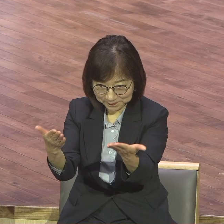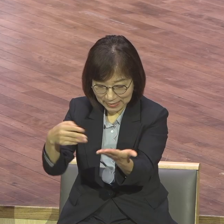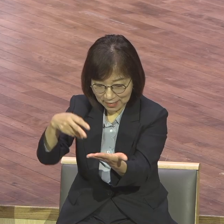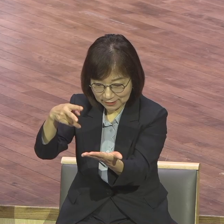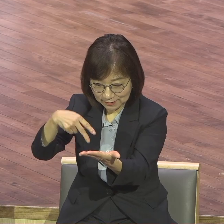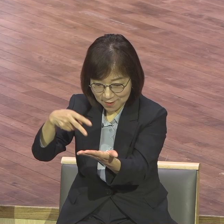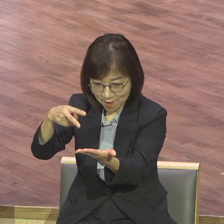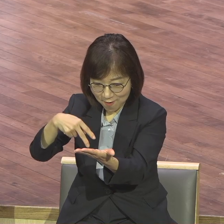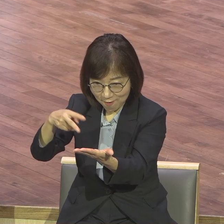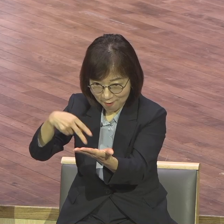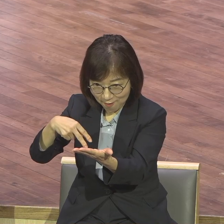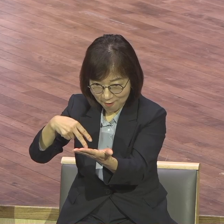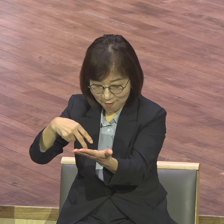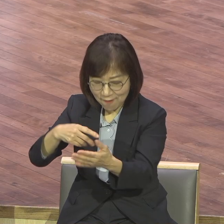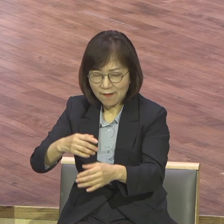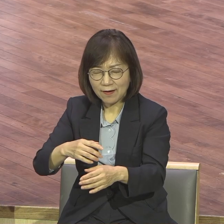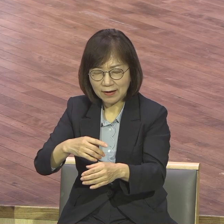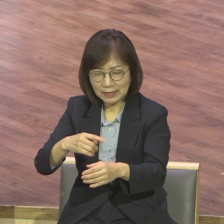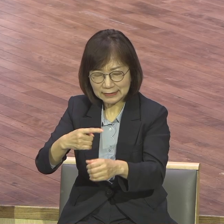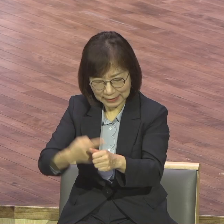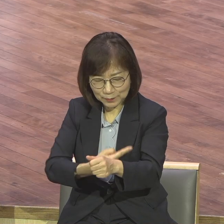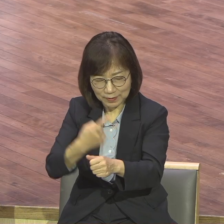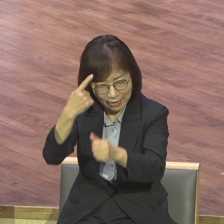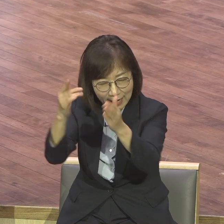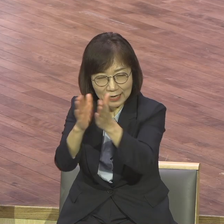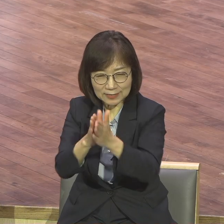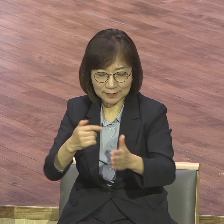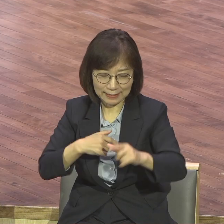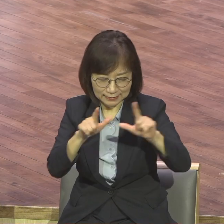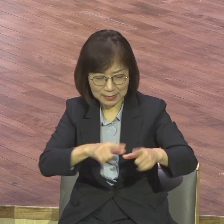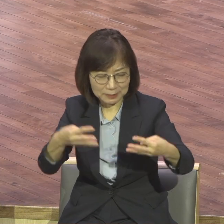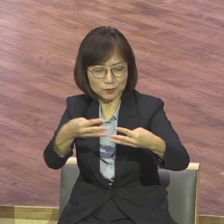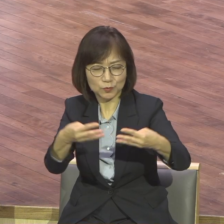자동적으로 삶 속에 적용된다라고 생각합니다.